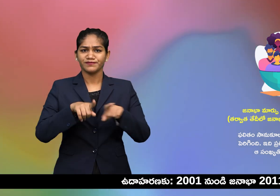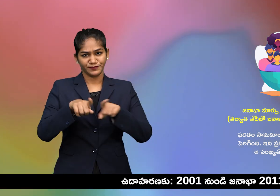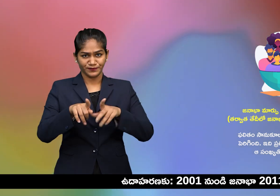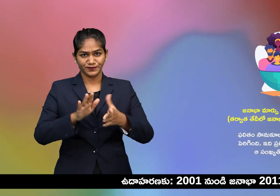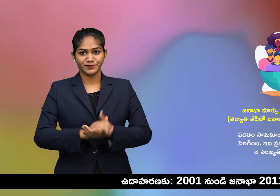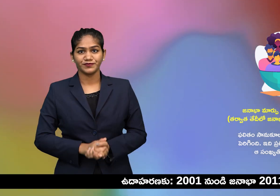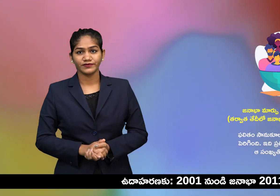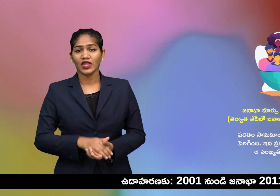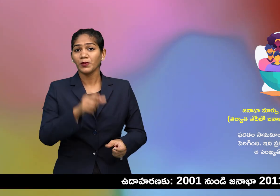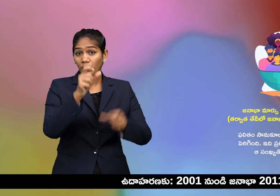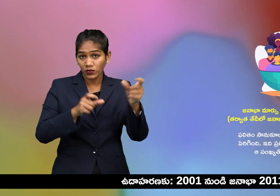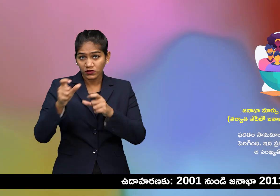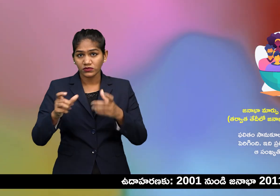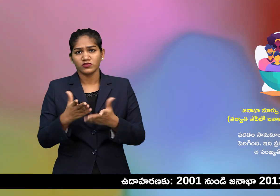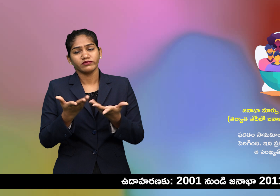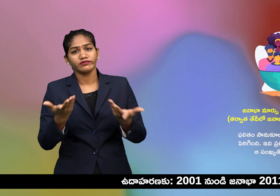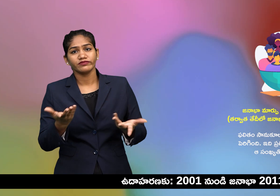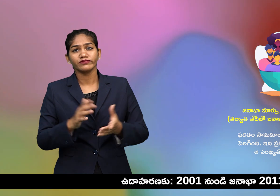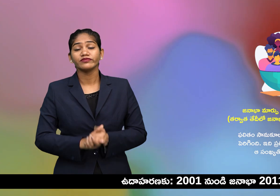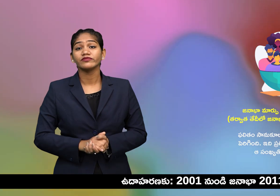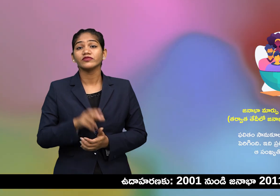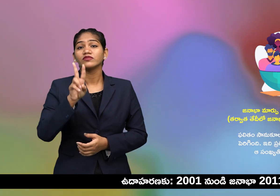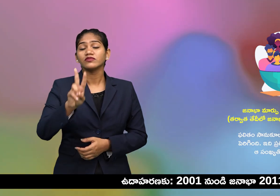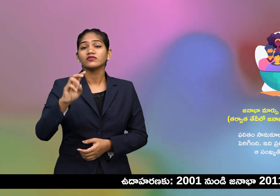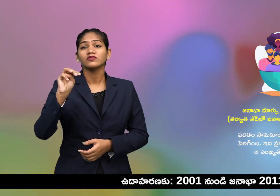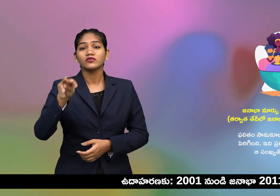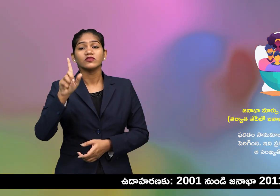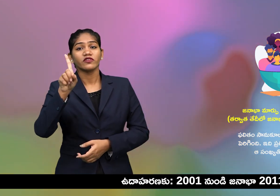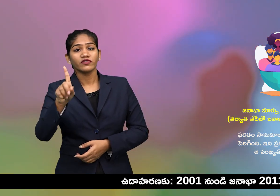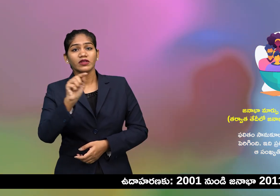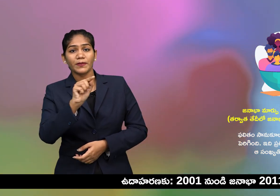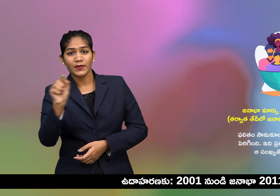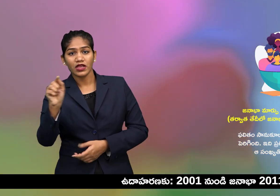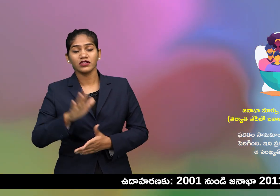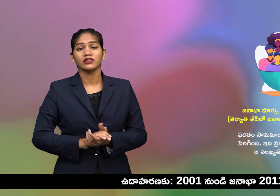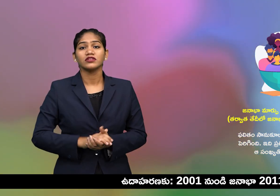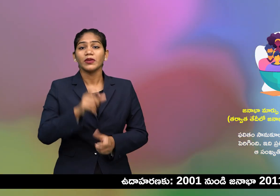ఉదాహరణకు 2001 జనాభా నుంచి 2011 జనాభా.